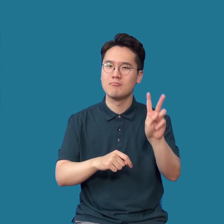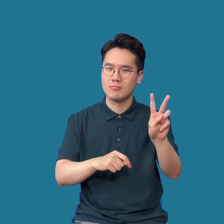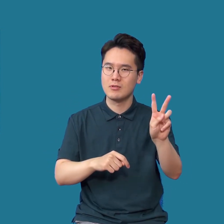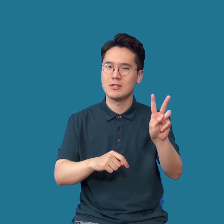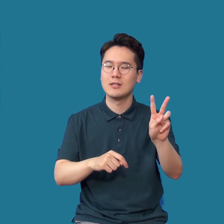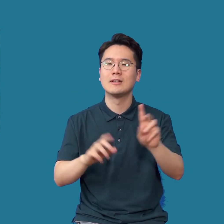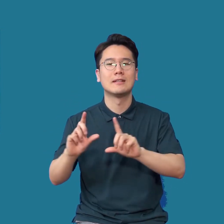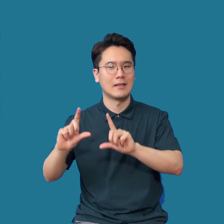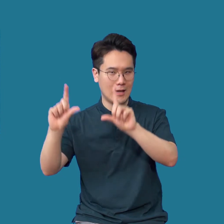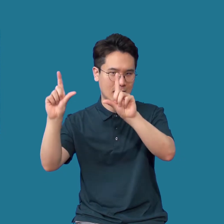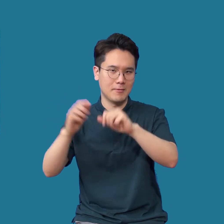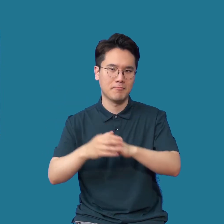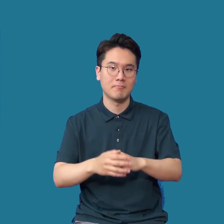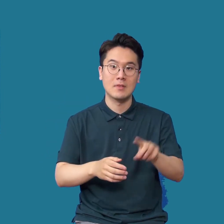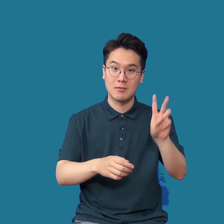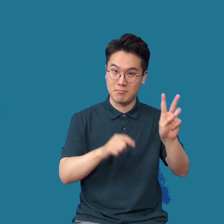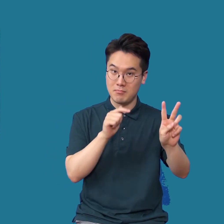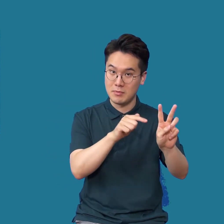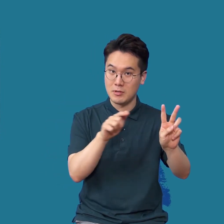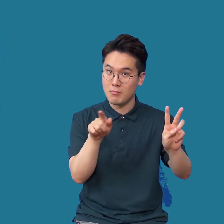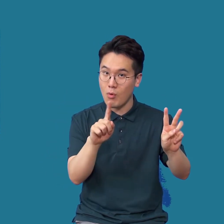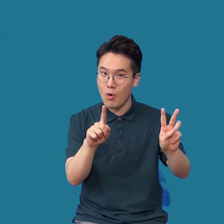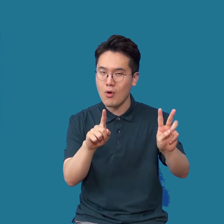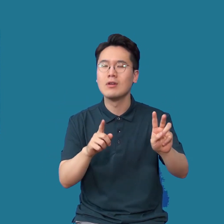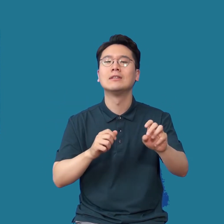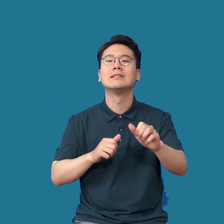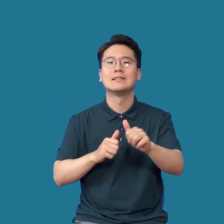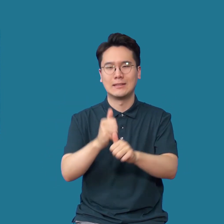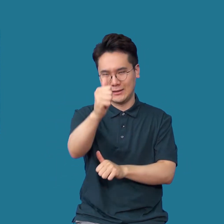Day, 승리의 날, 그런 뜻입니다.